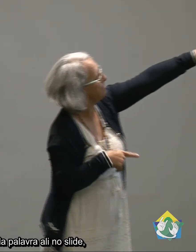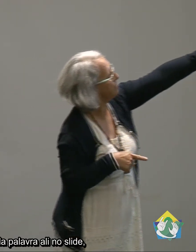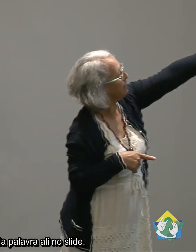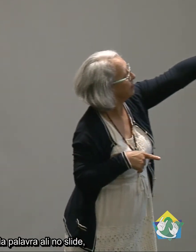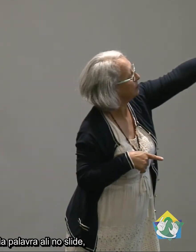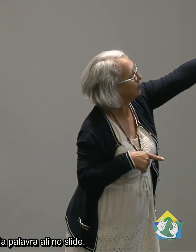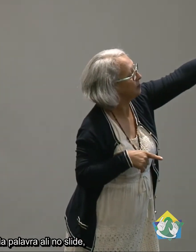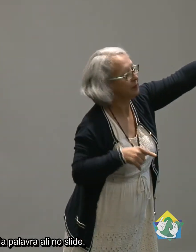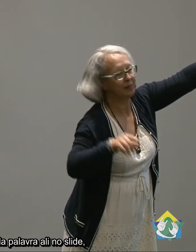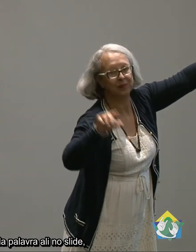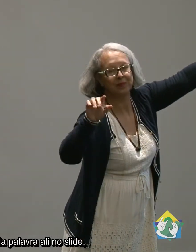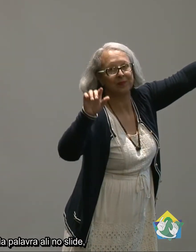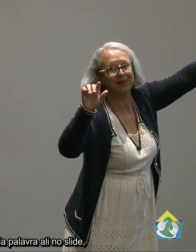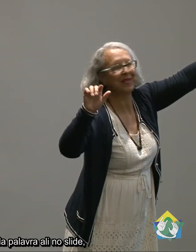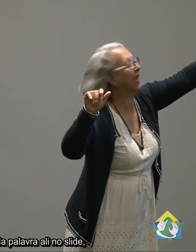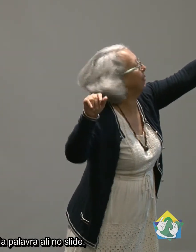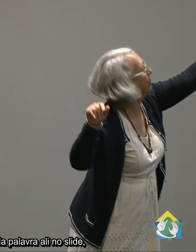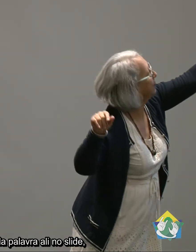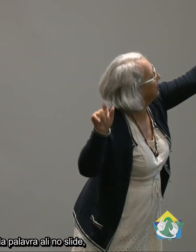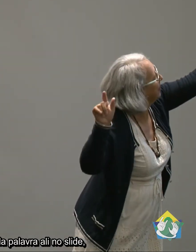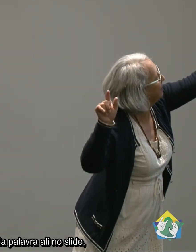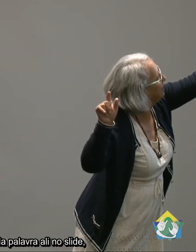Como vocês podem ver naquela palavra ali, olha.